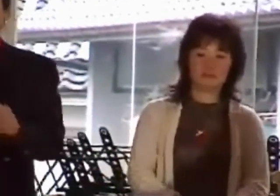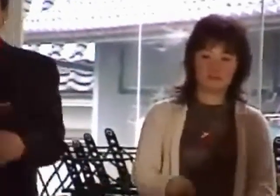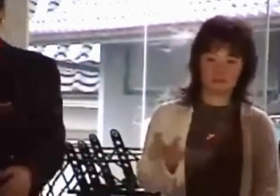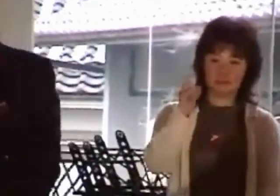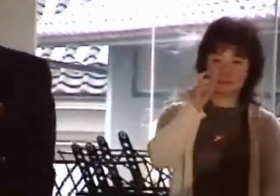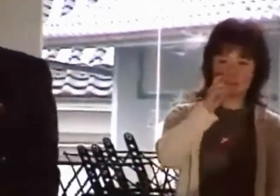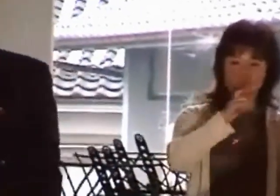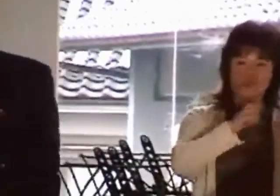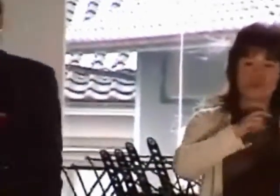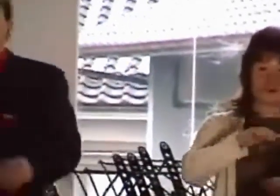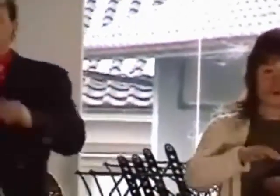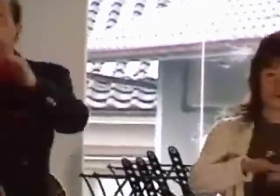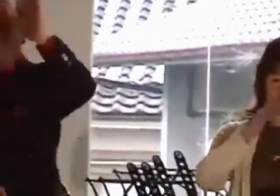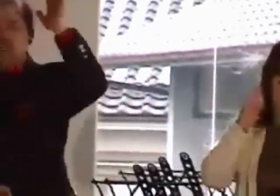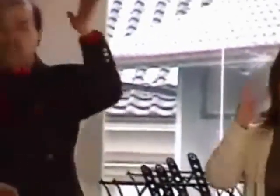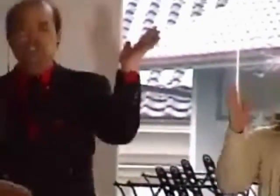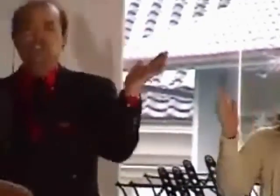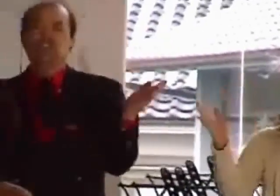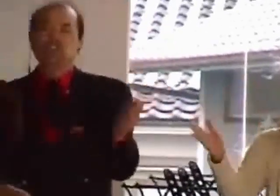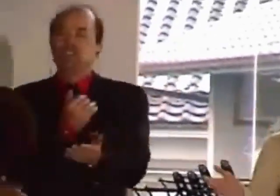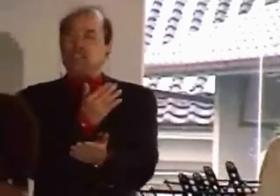は過ぎ去り、